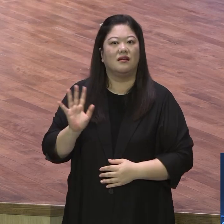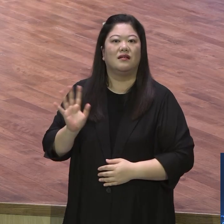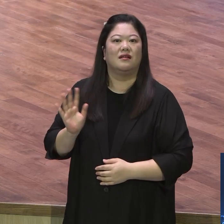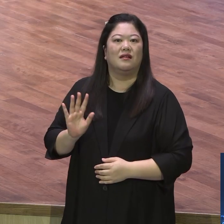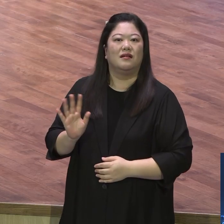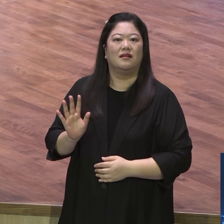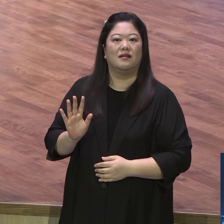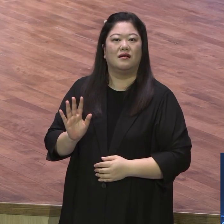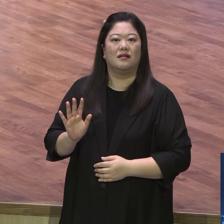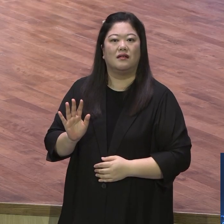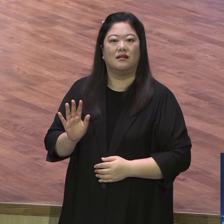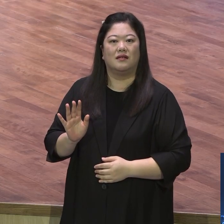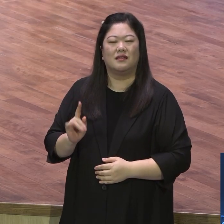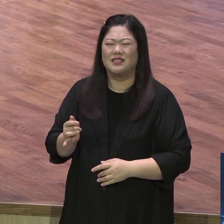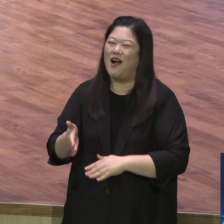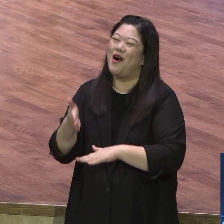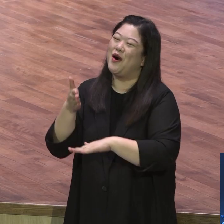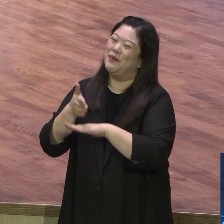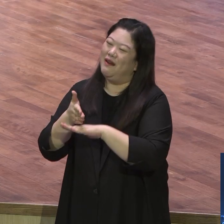그거 다 가짜예요